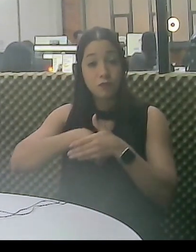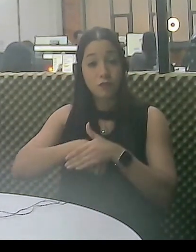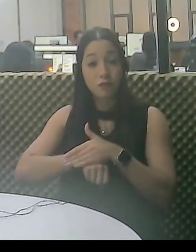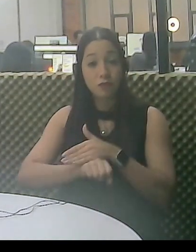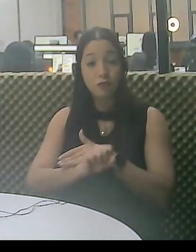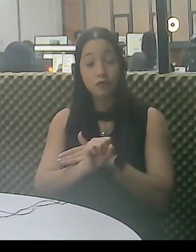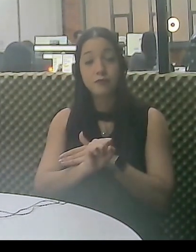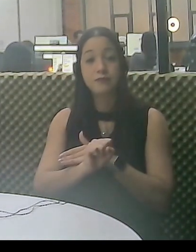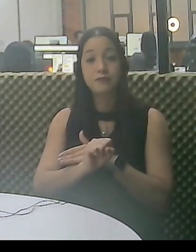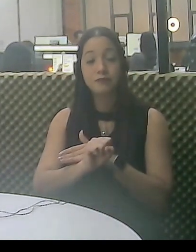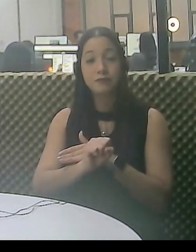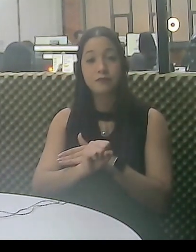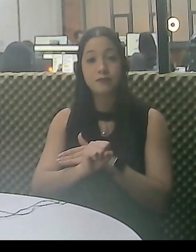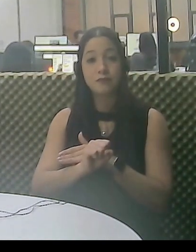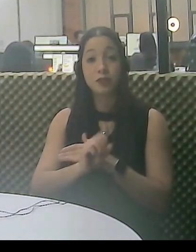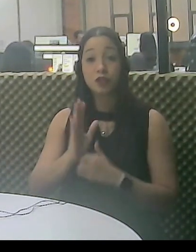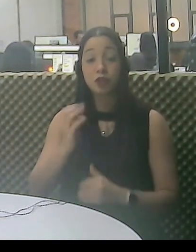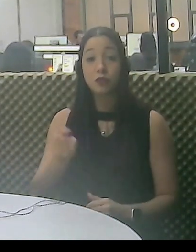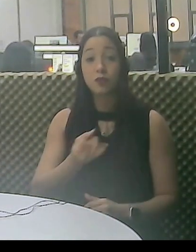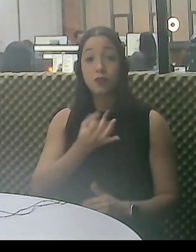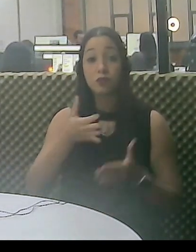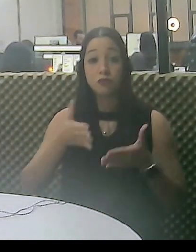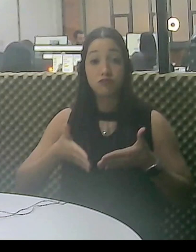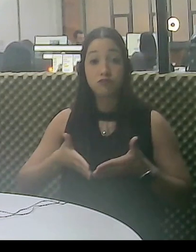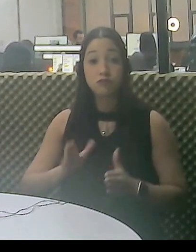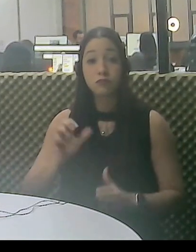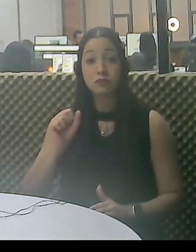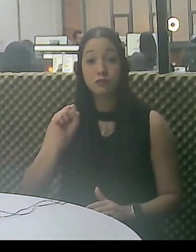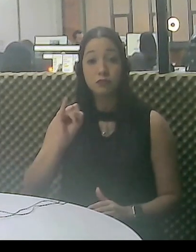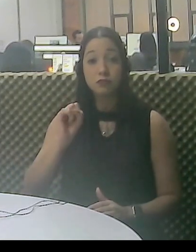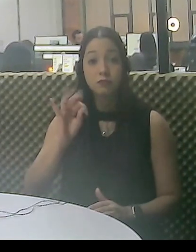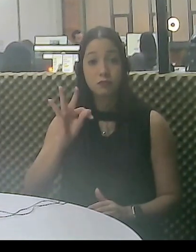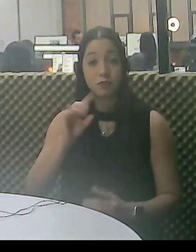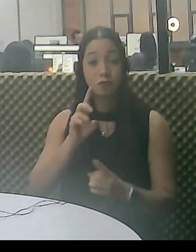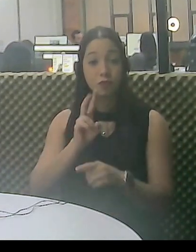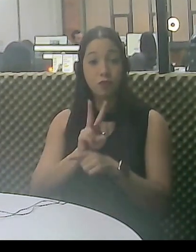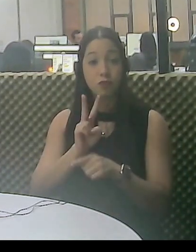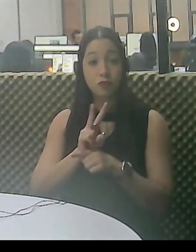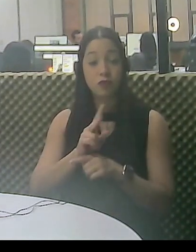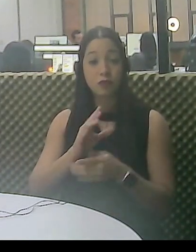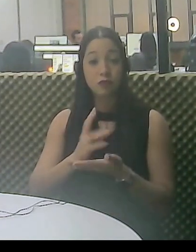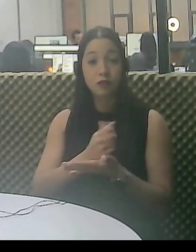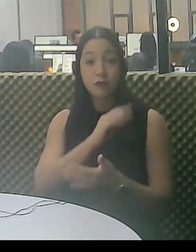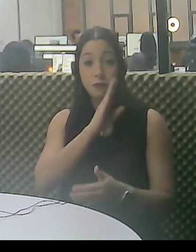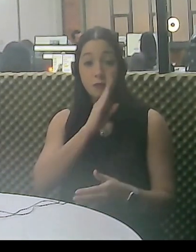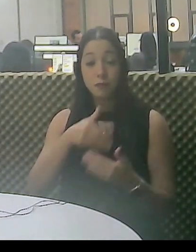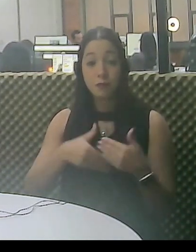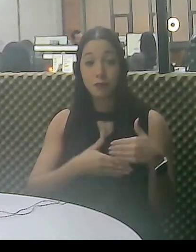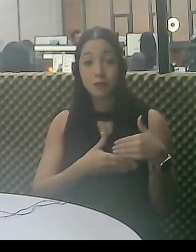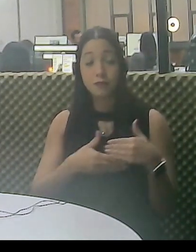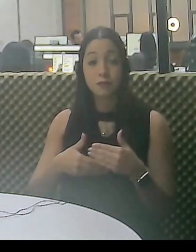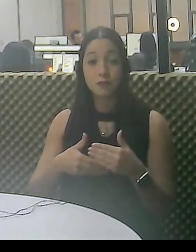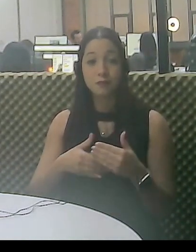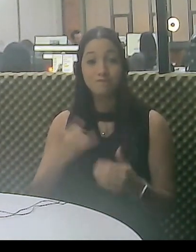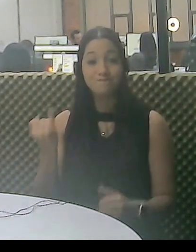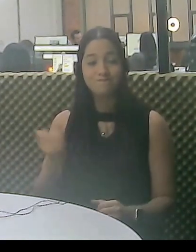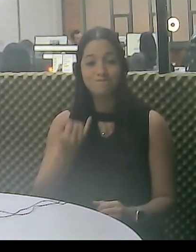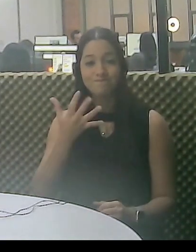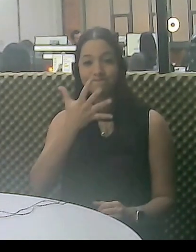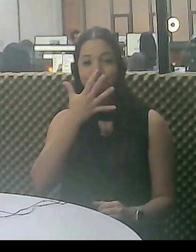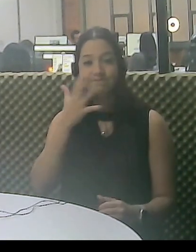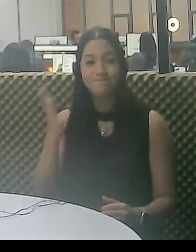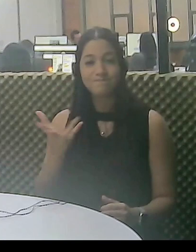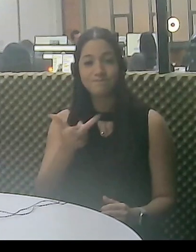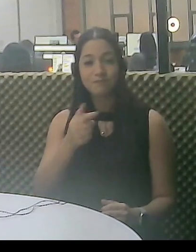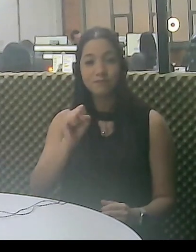não queria esperar. Já fizemos vários partos pelo SEAT, cuidando sempre para salvar a mãe e o bebê. Foi um momento incrível.